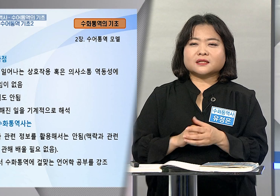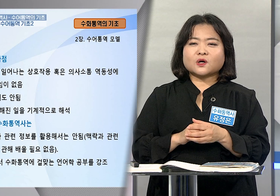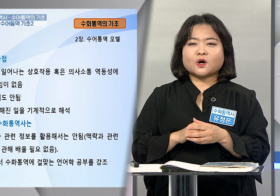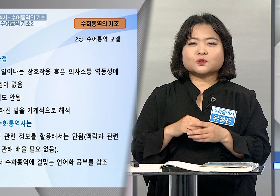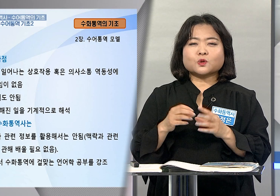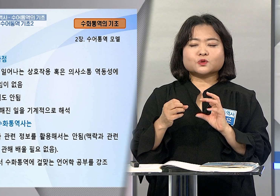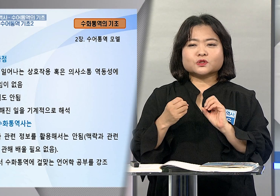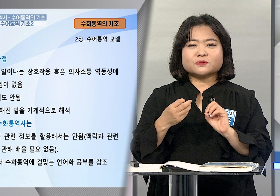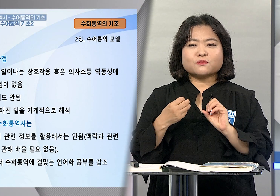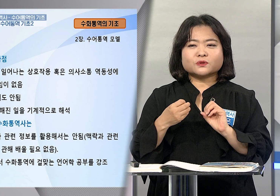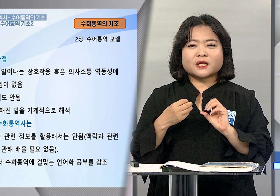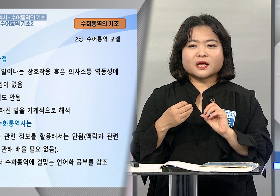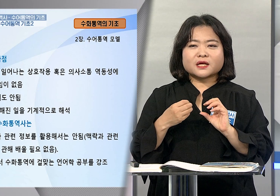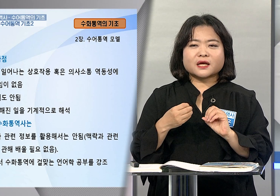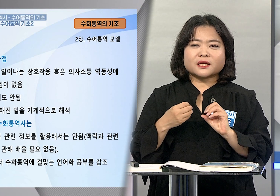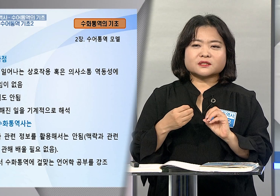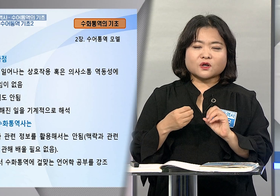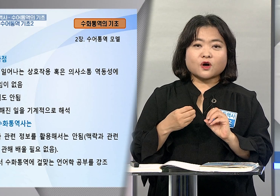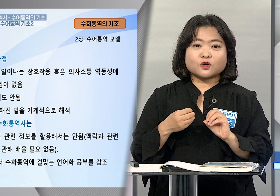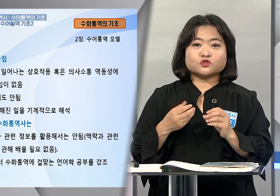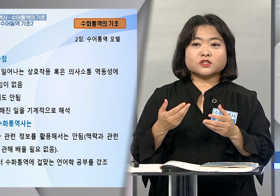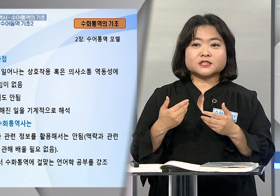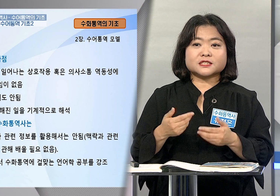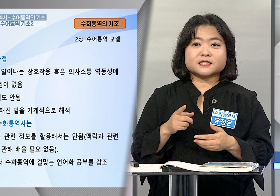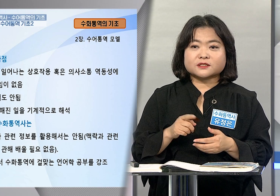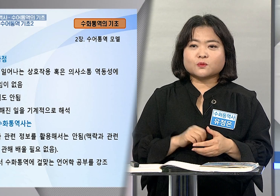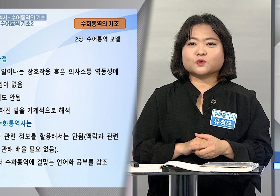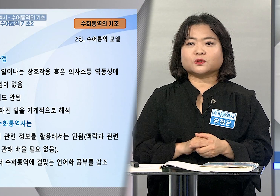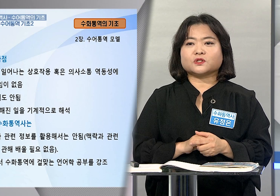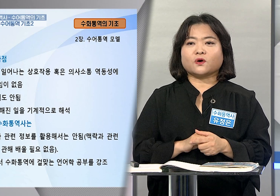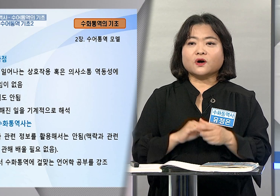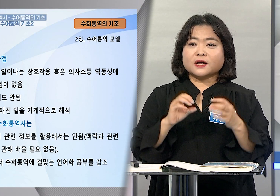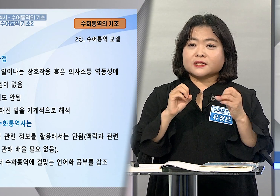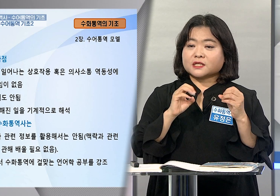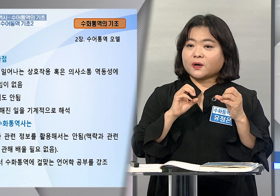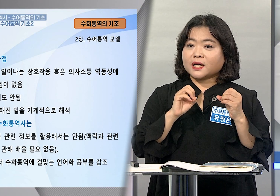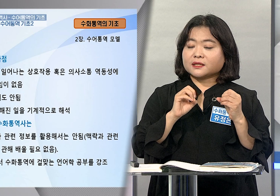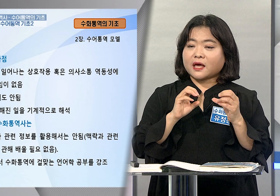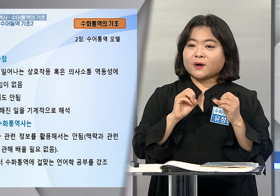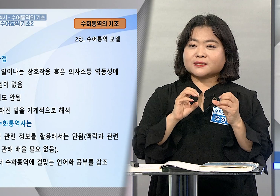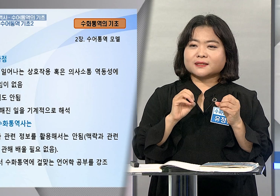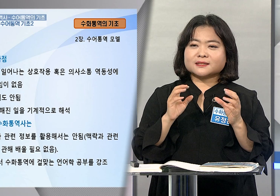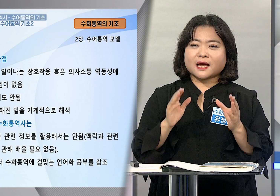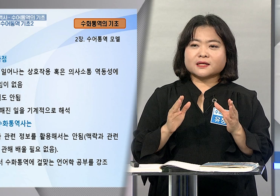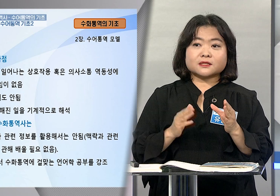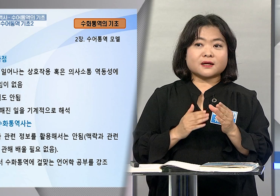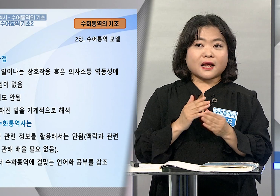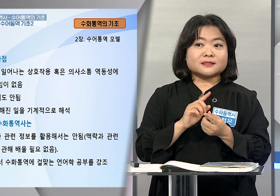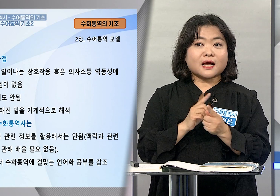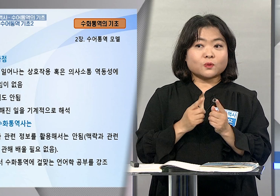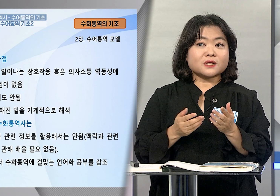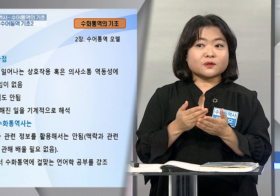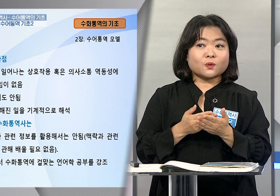그래서 송수신 모델에서 주어지는 시사점으로는요. 저와 대화자들 사이에서 일어나는 상호작용